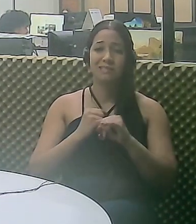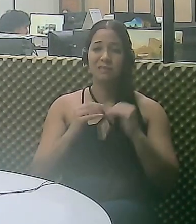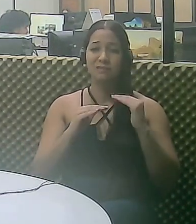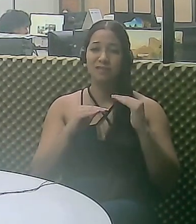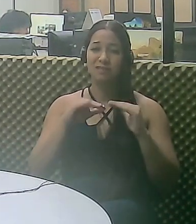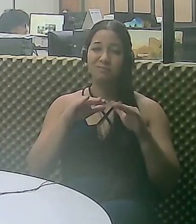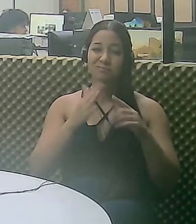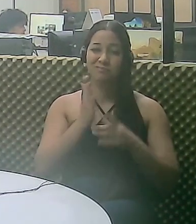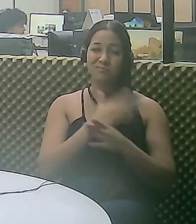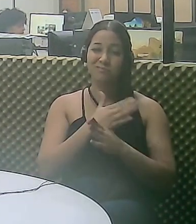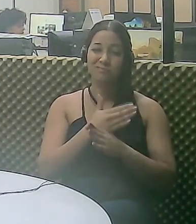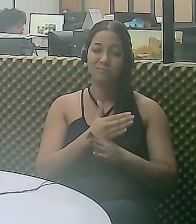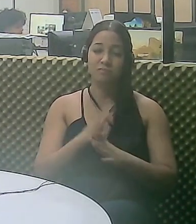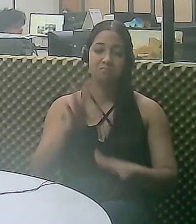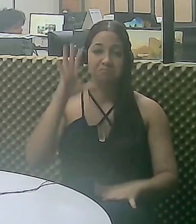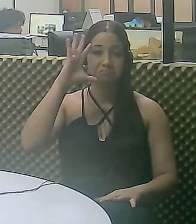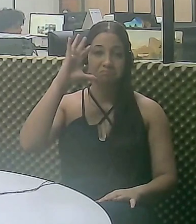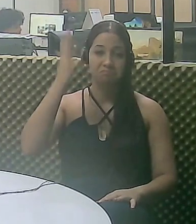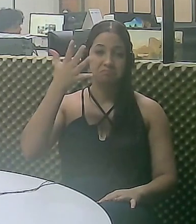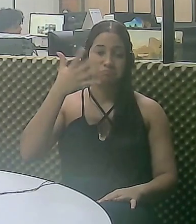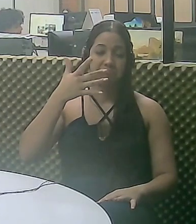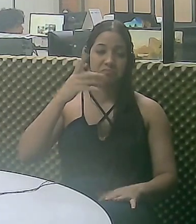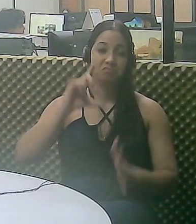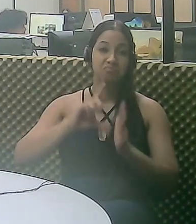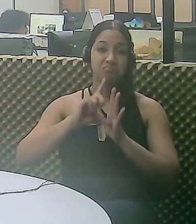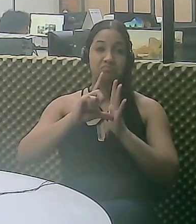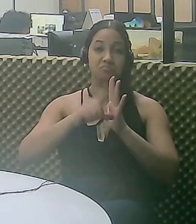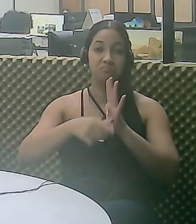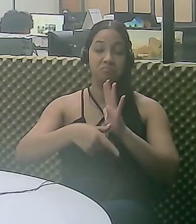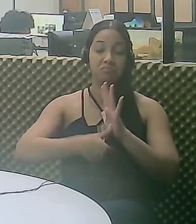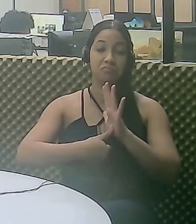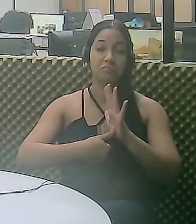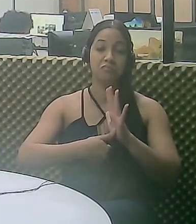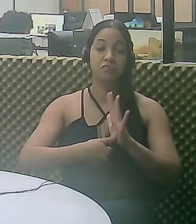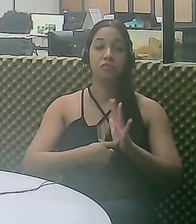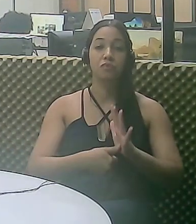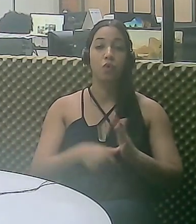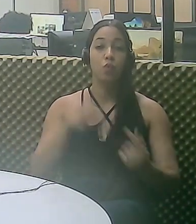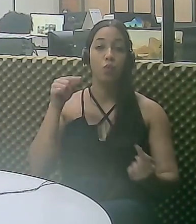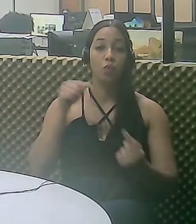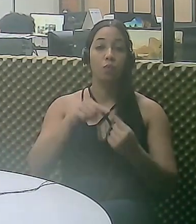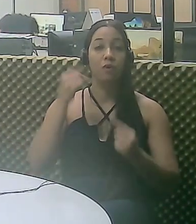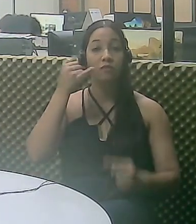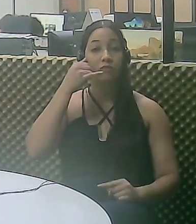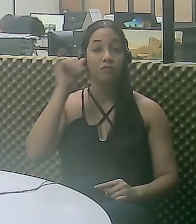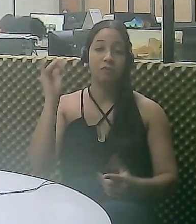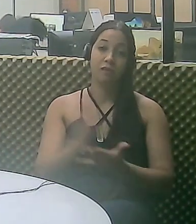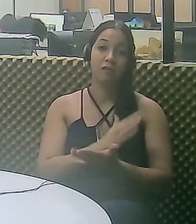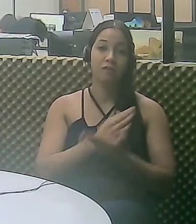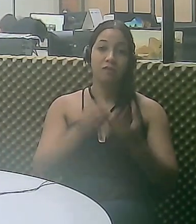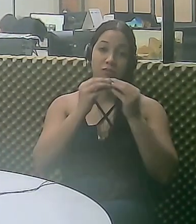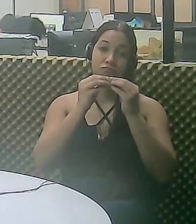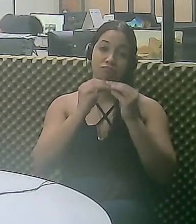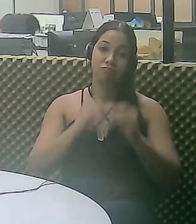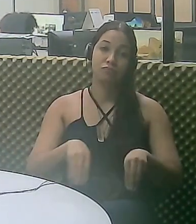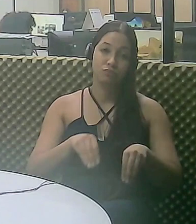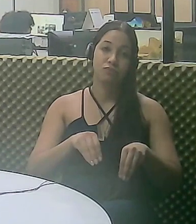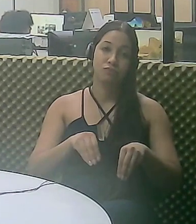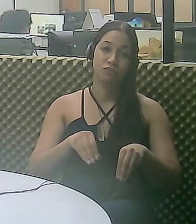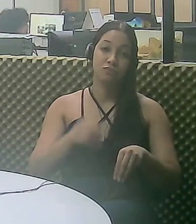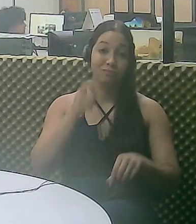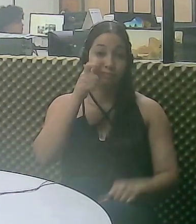de inscrições, optou-se pelo adiamento do início de cadastro com o objetivo de evitar eventuais prejuízos